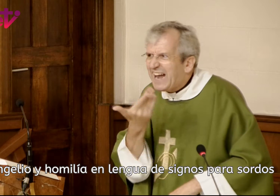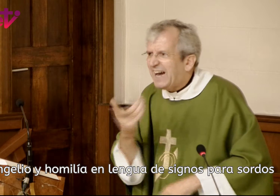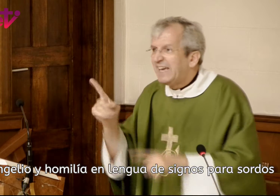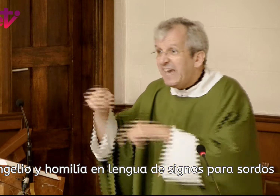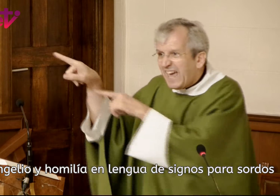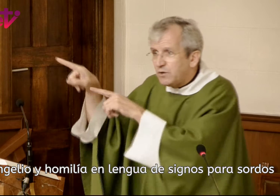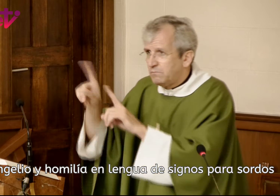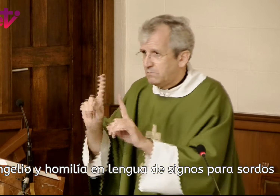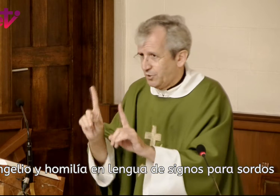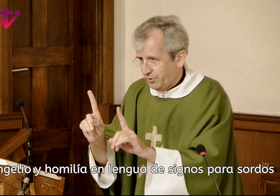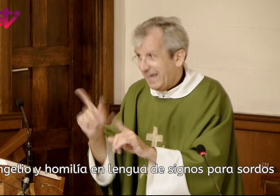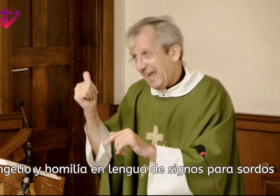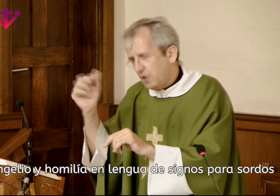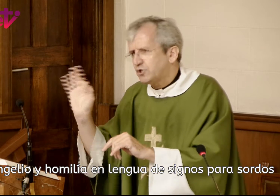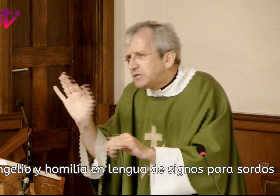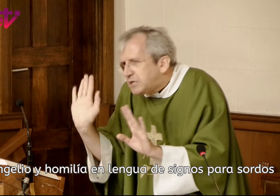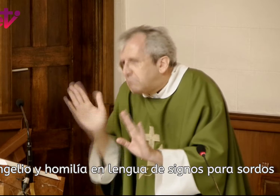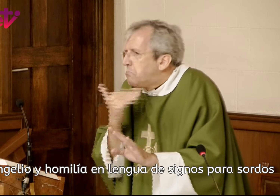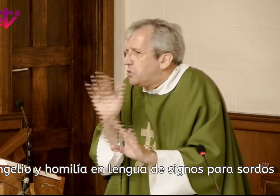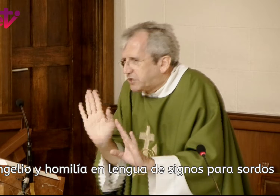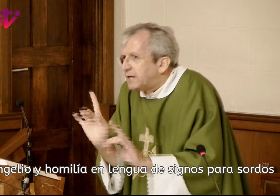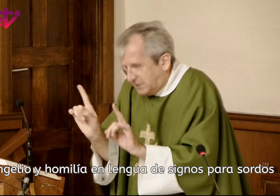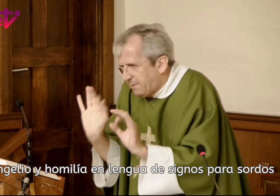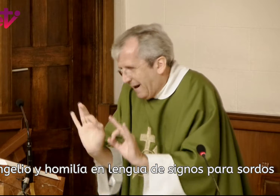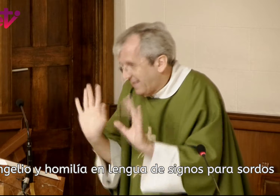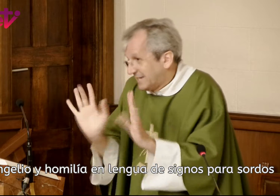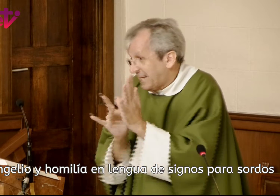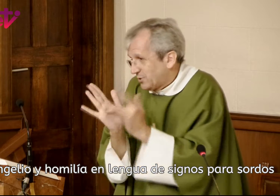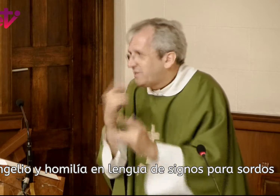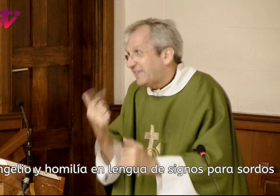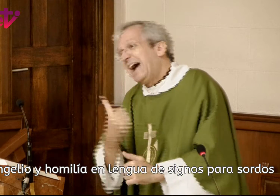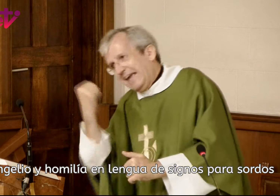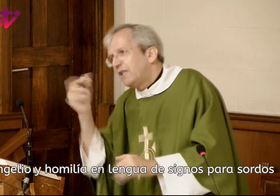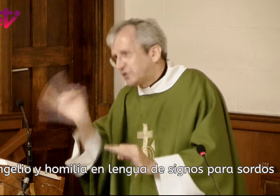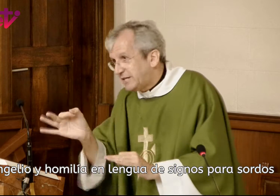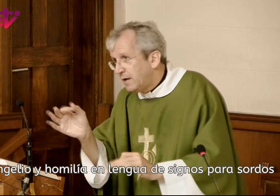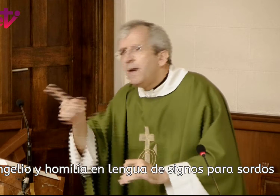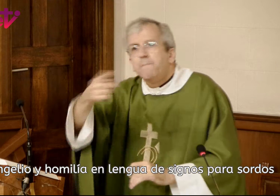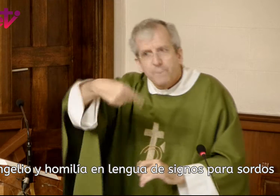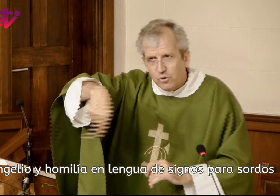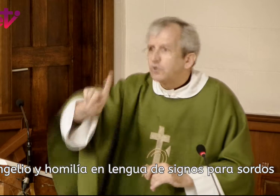cara. No, ellos sí, no sé, sí, parece que sí, Jesús decía que ellos sí, pero nosotros